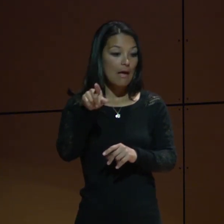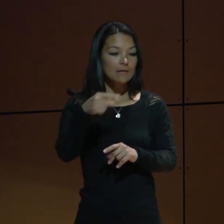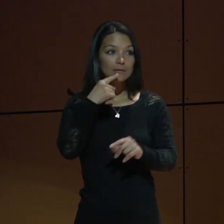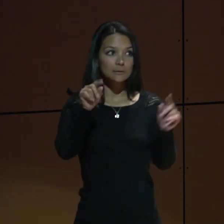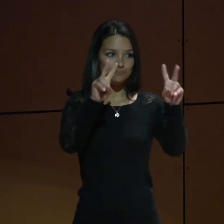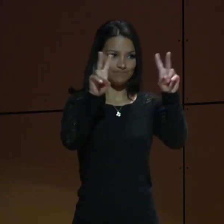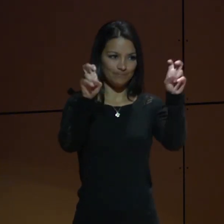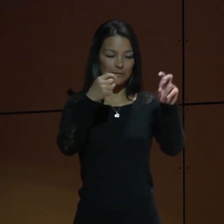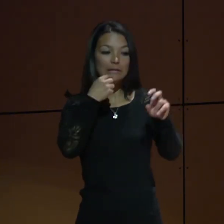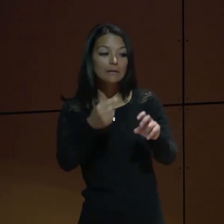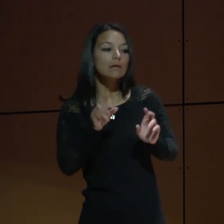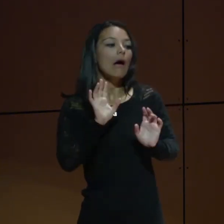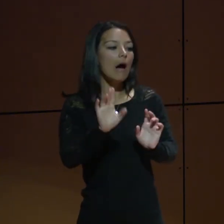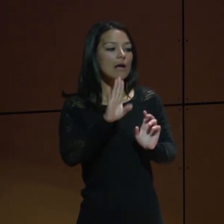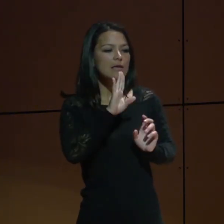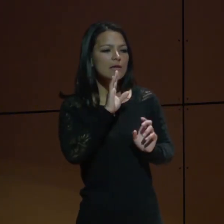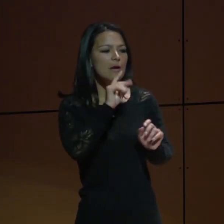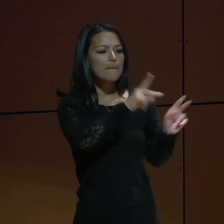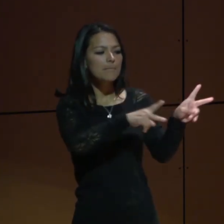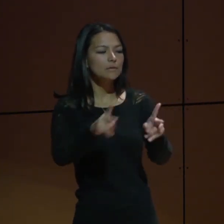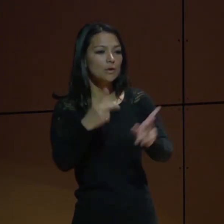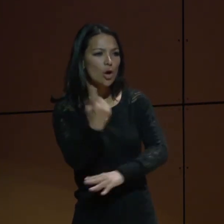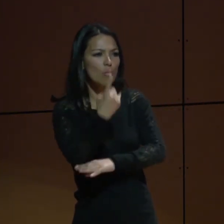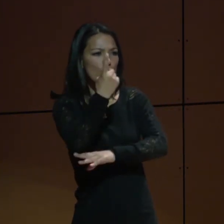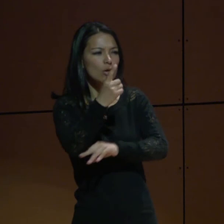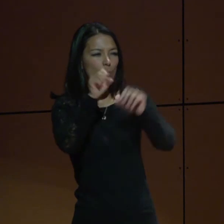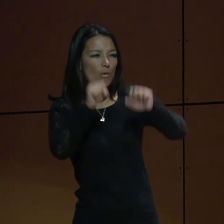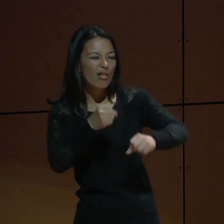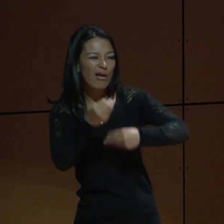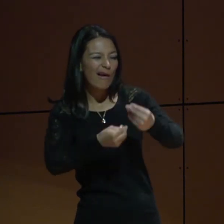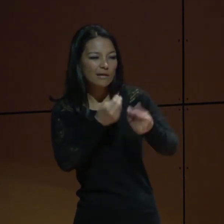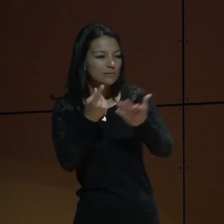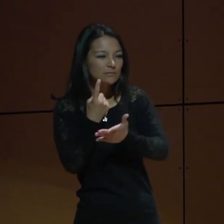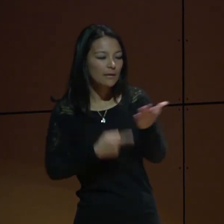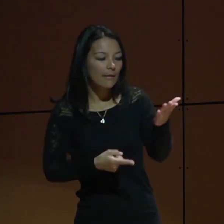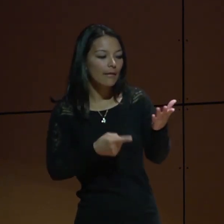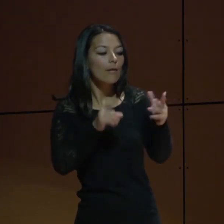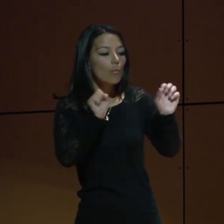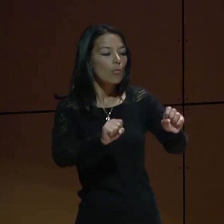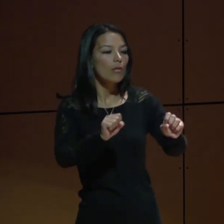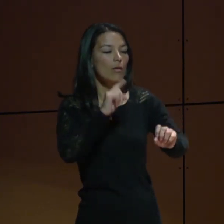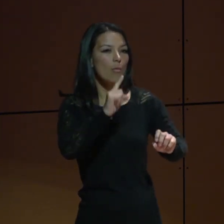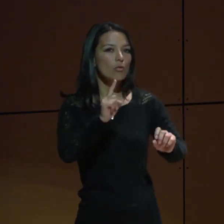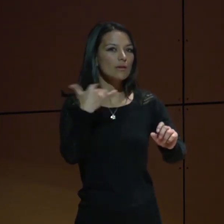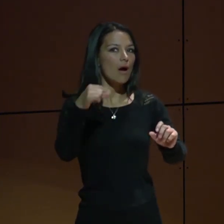que los políticos pueden hacer es evitar que haya guerras.